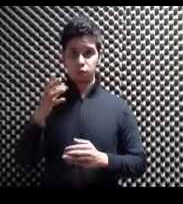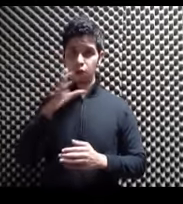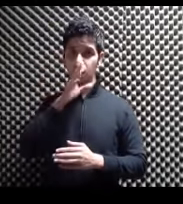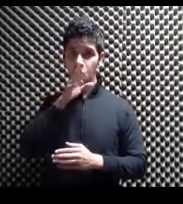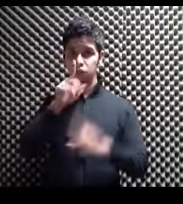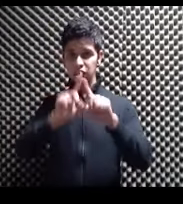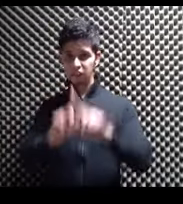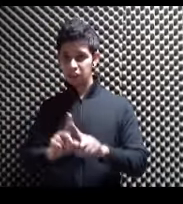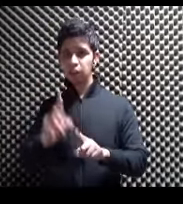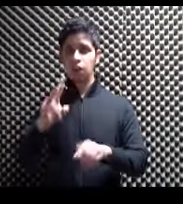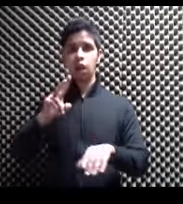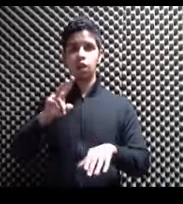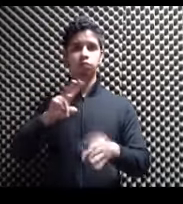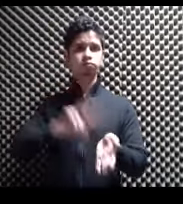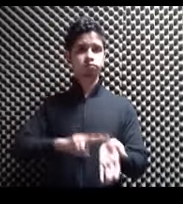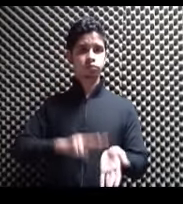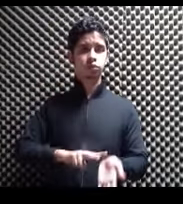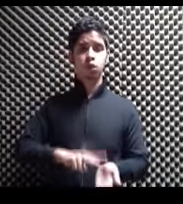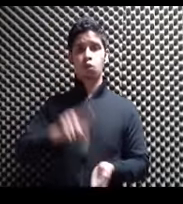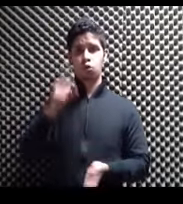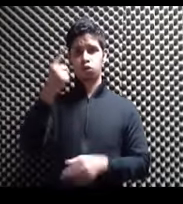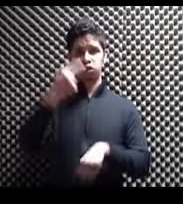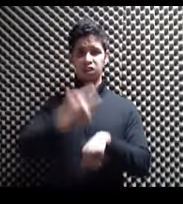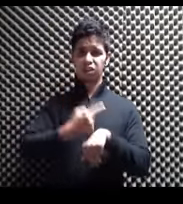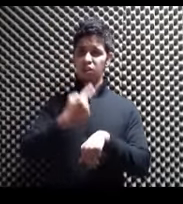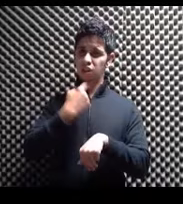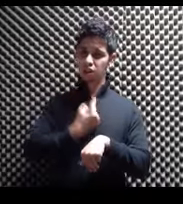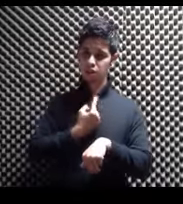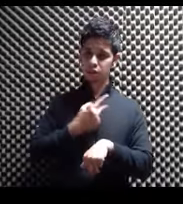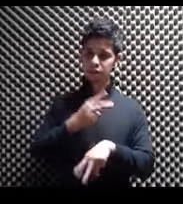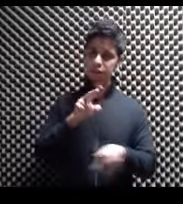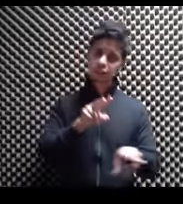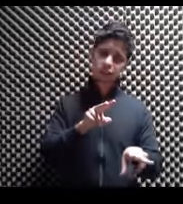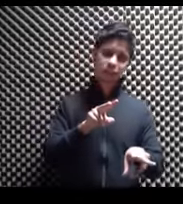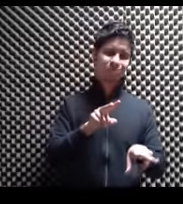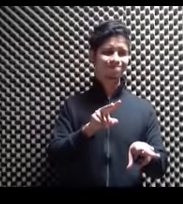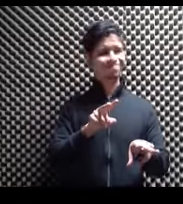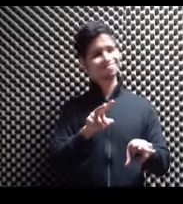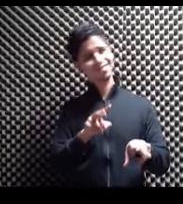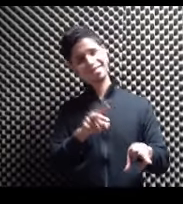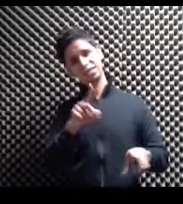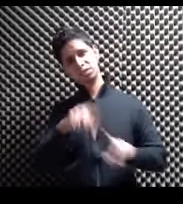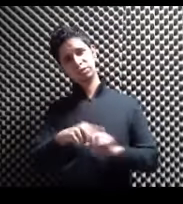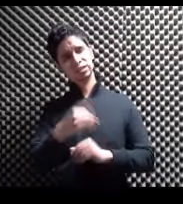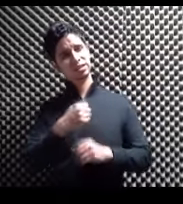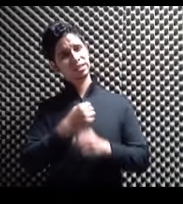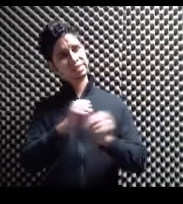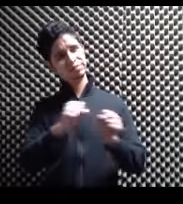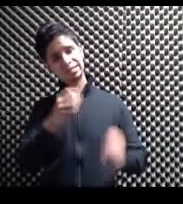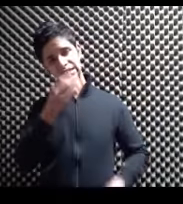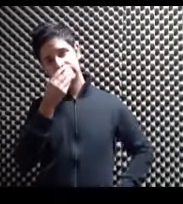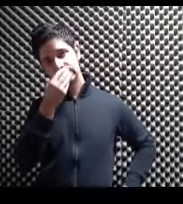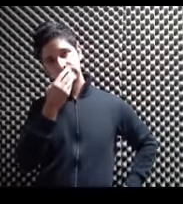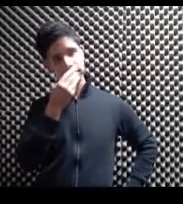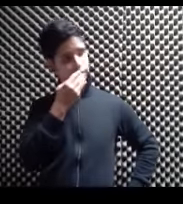unos veterinarios dijeron pues que no le veían mucha rehabilitación al caballo. Wow. Y en estas condiciones estaba casi que ahora